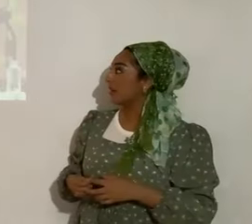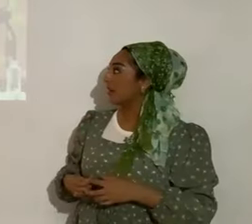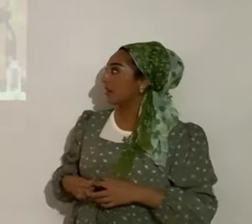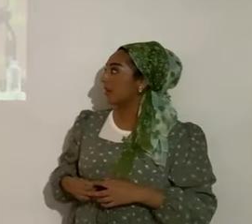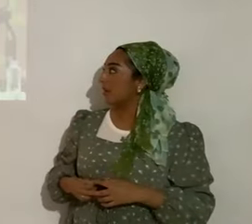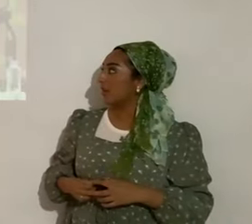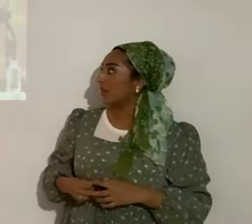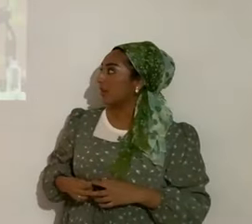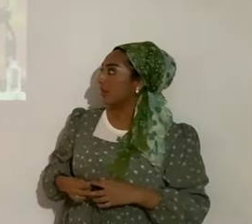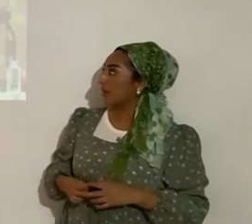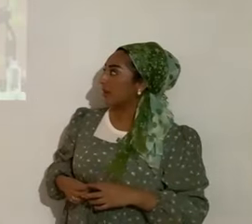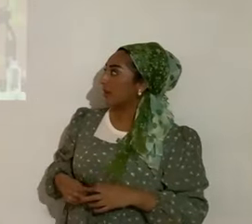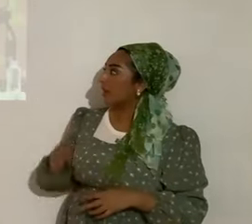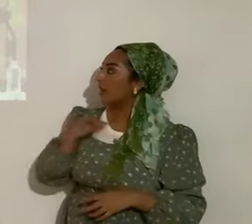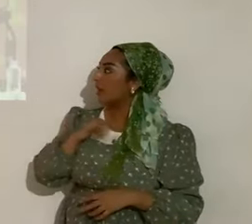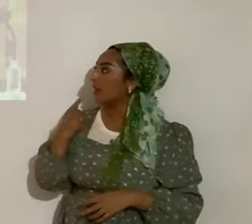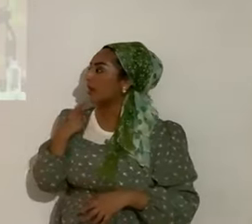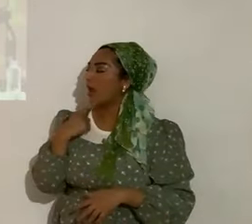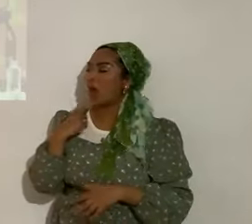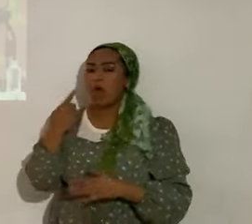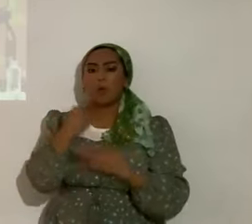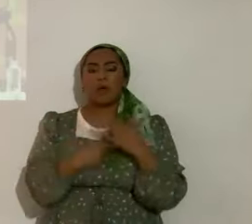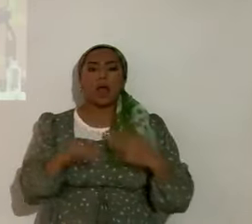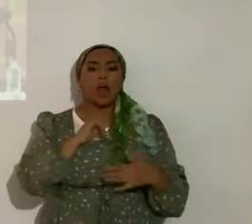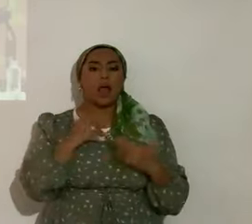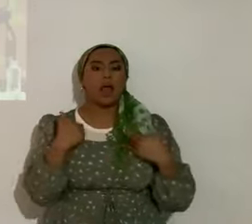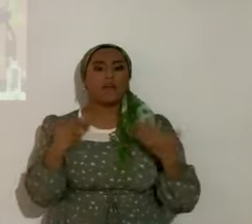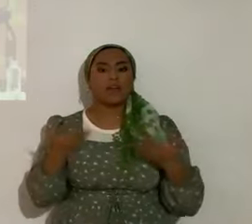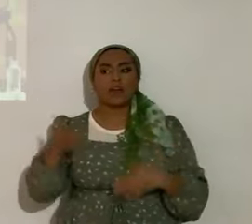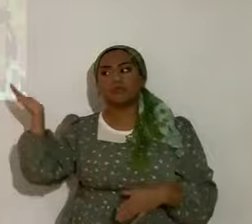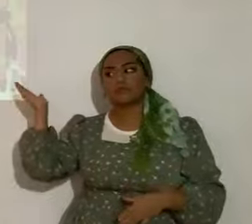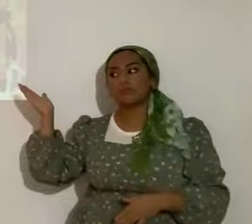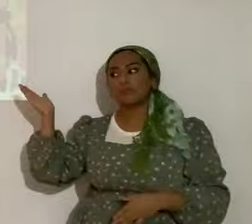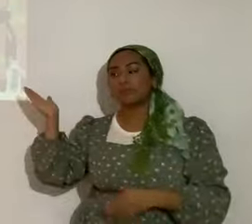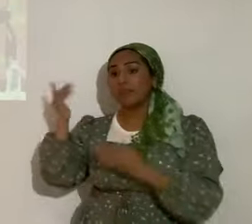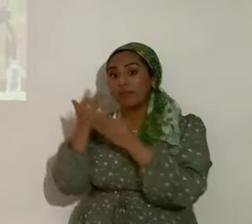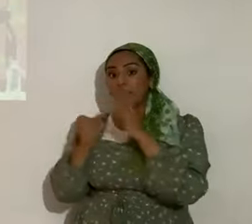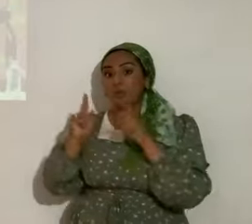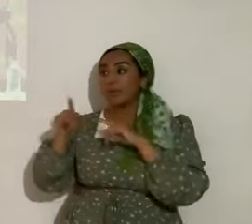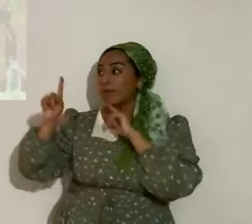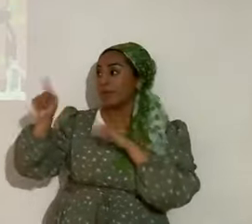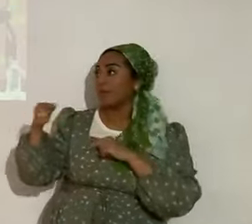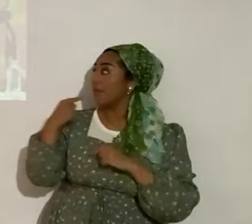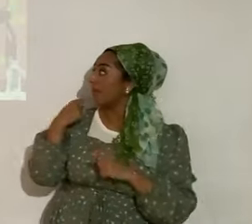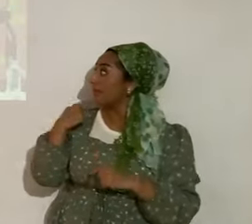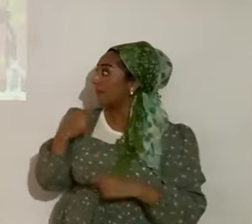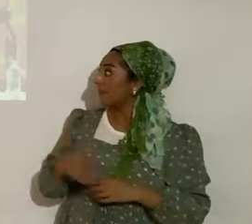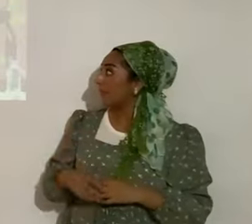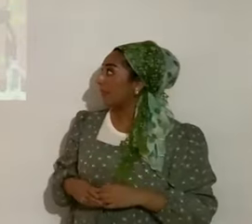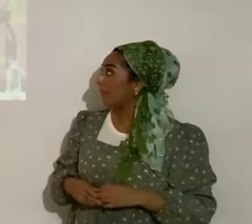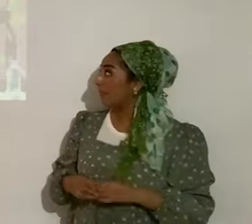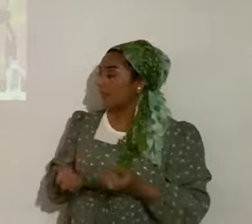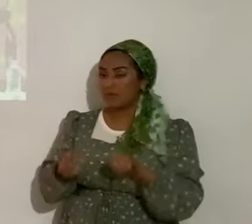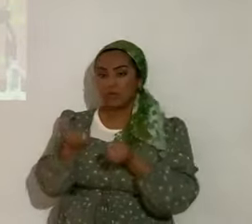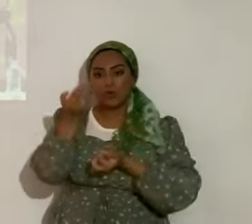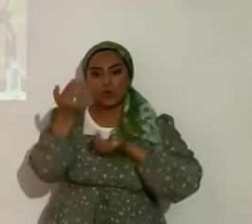así, y dije, ¿qué tengo aquí? Y algunos contestaron, una bola de